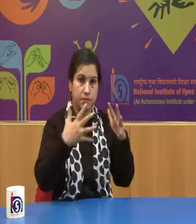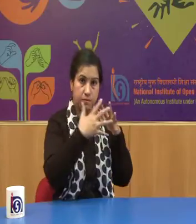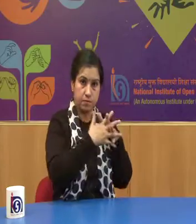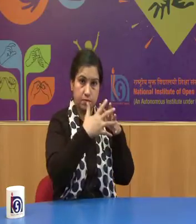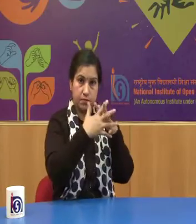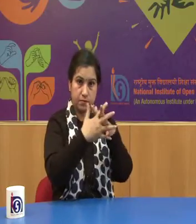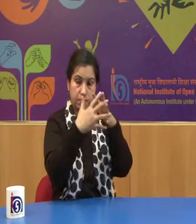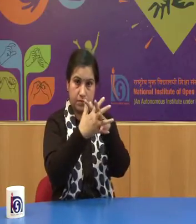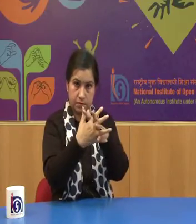is